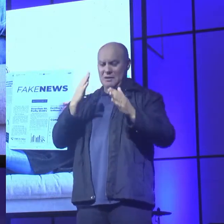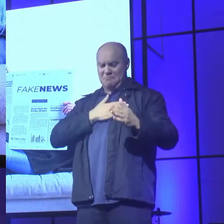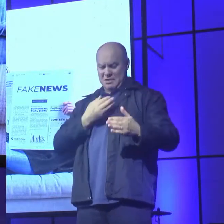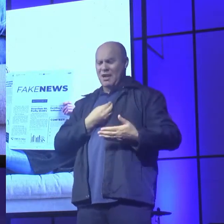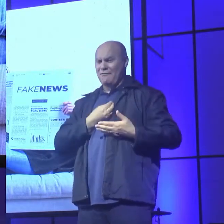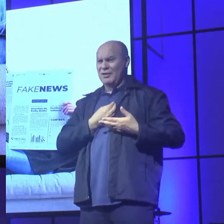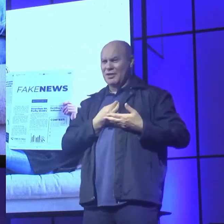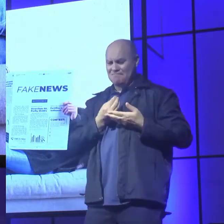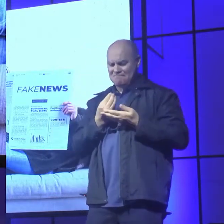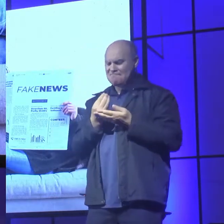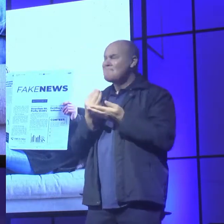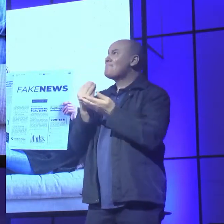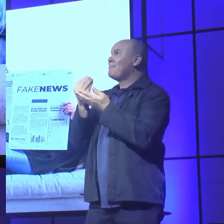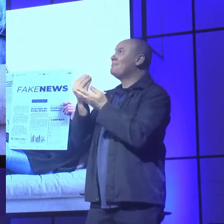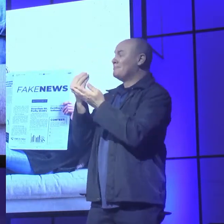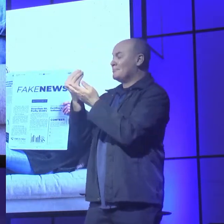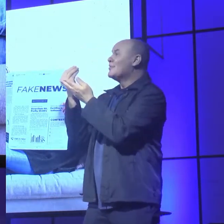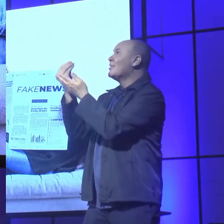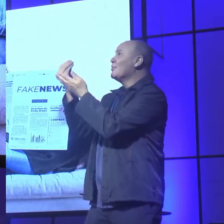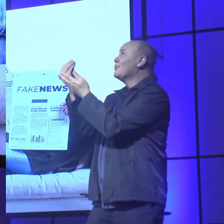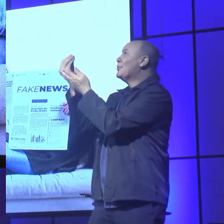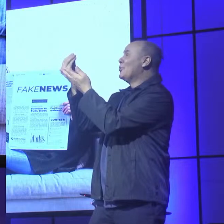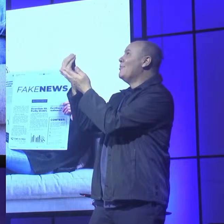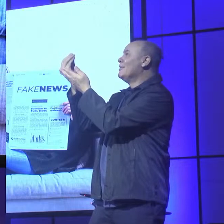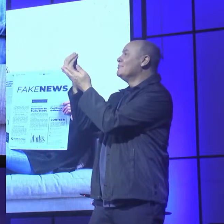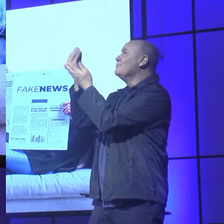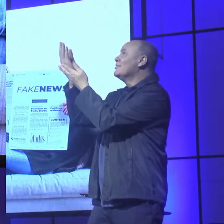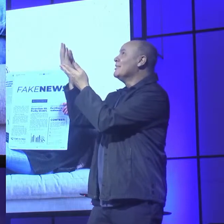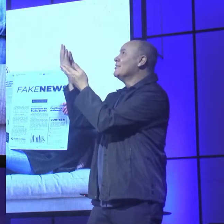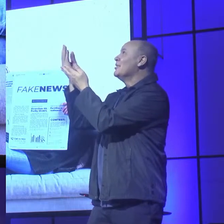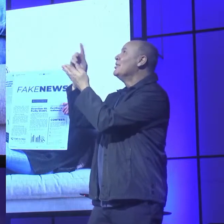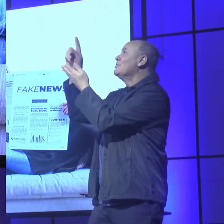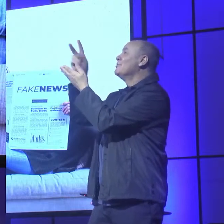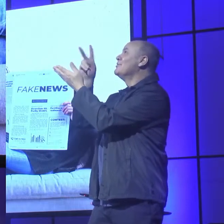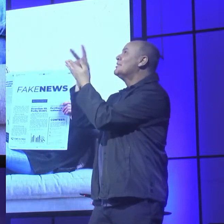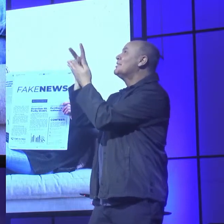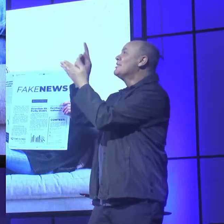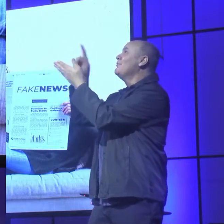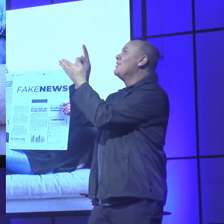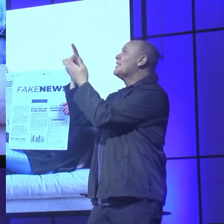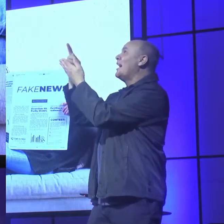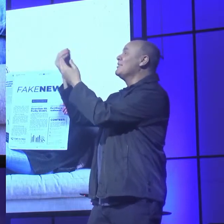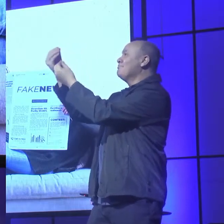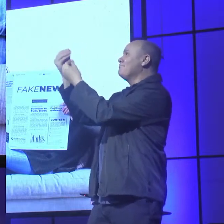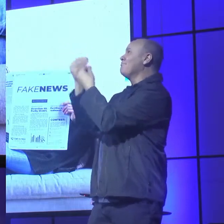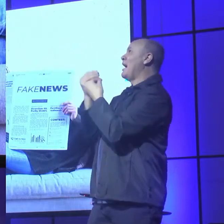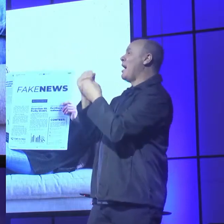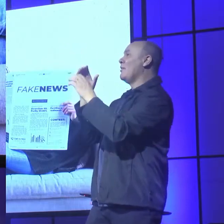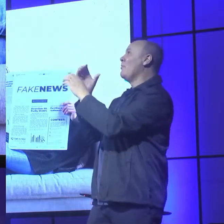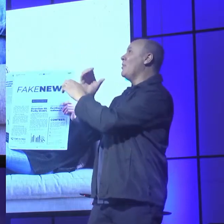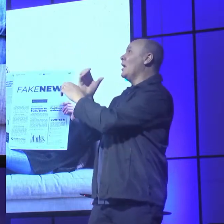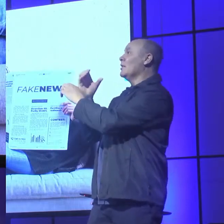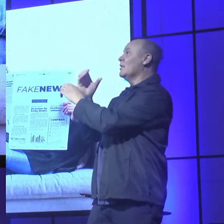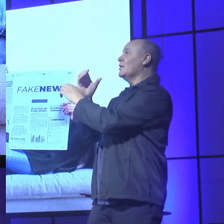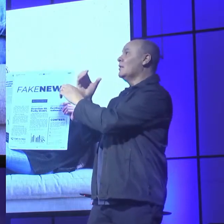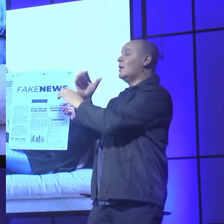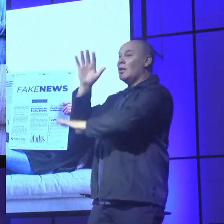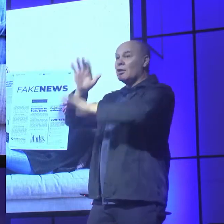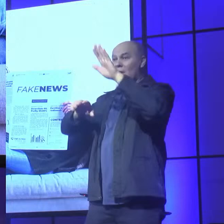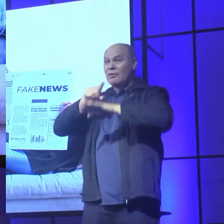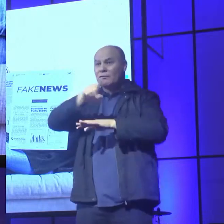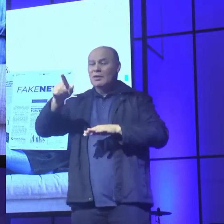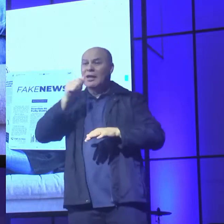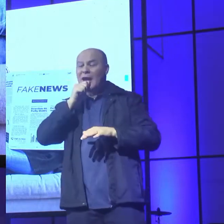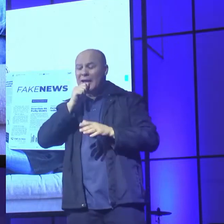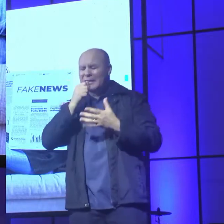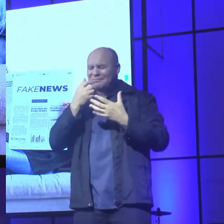verdade. Mas talvez na sua vida, no seu dia a dia, as mentiras têm dirigido você.